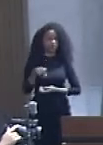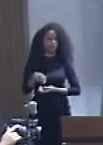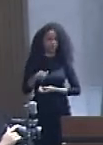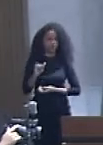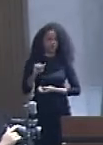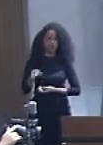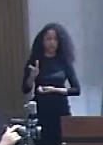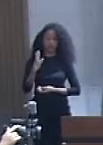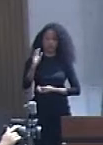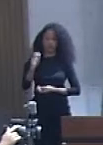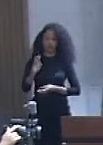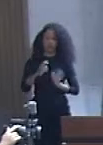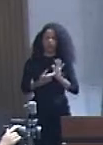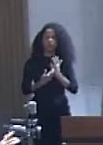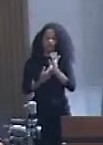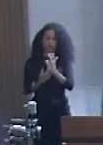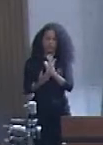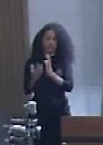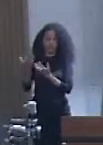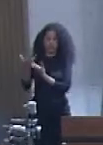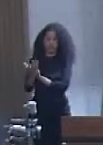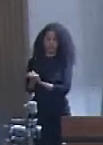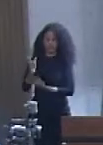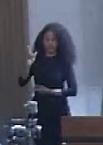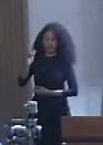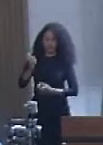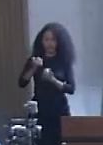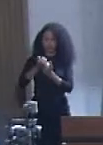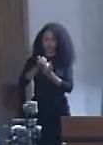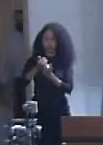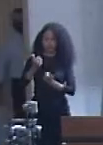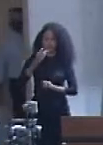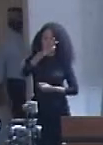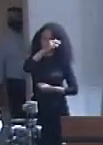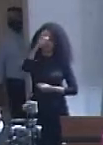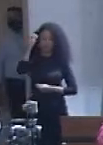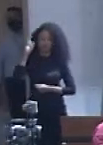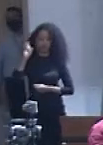Sertão. Ele que é vice-prefeito de Exu.